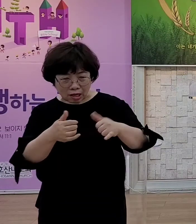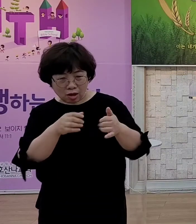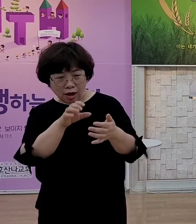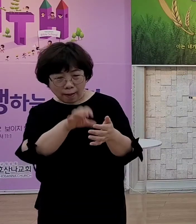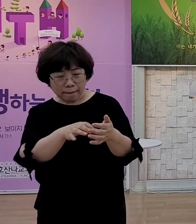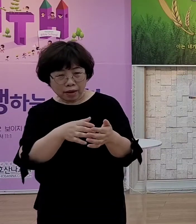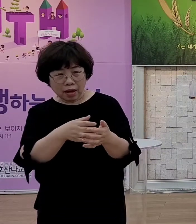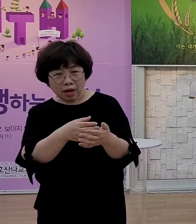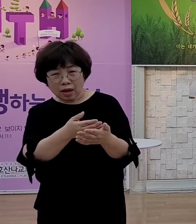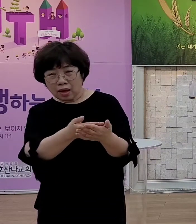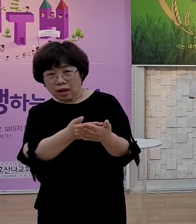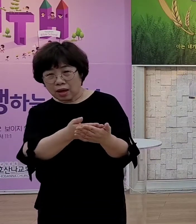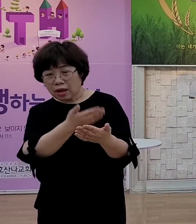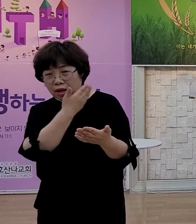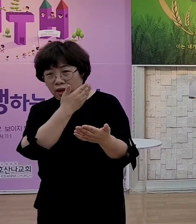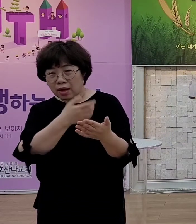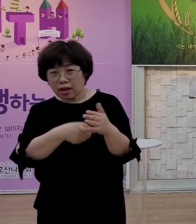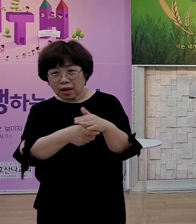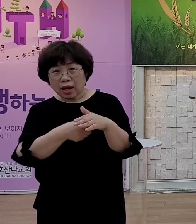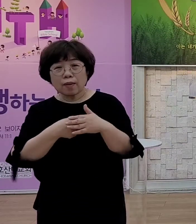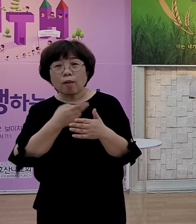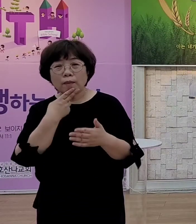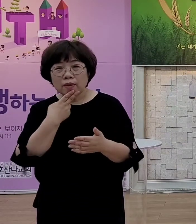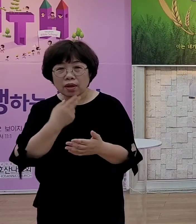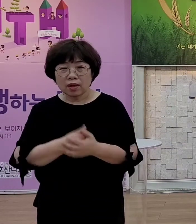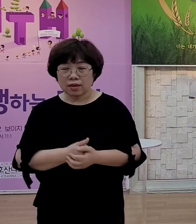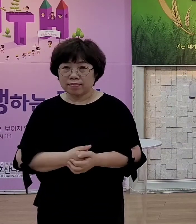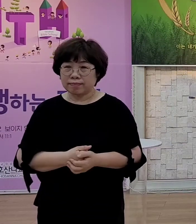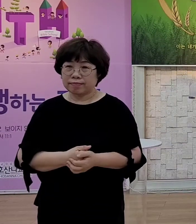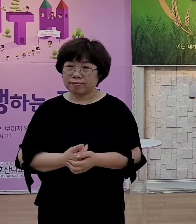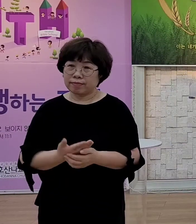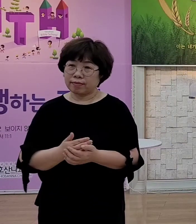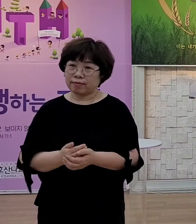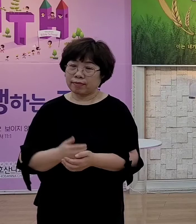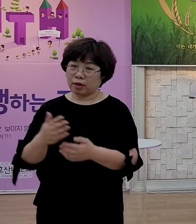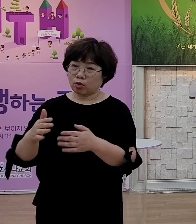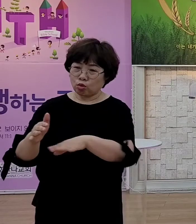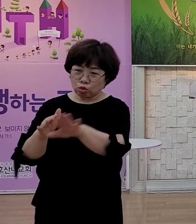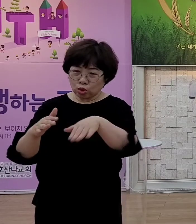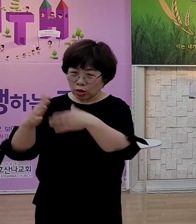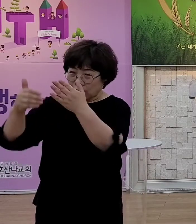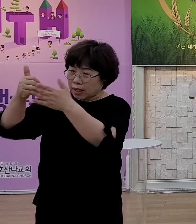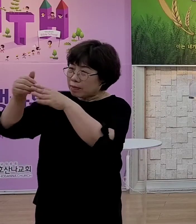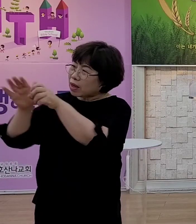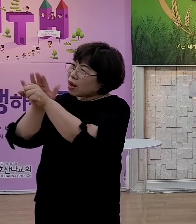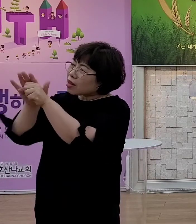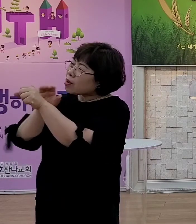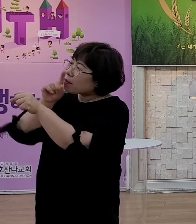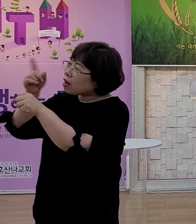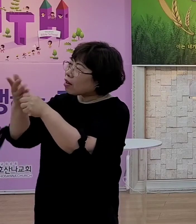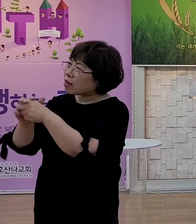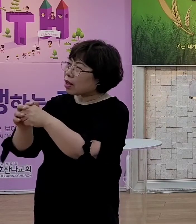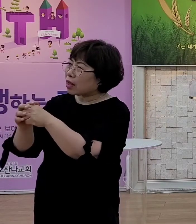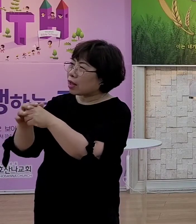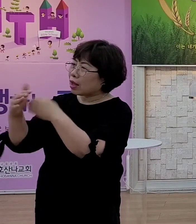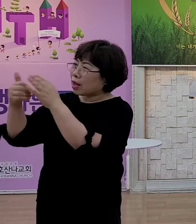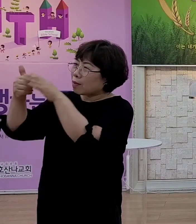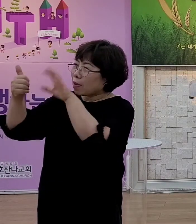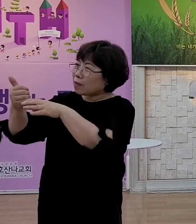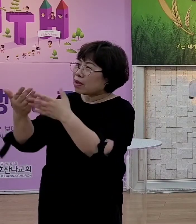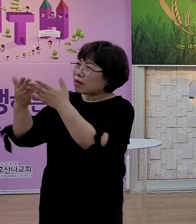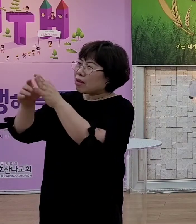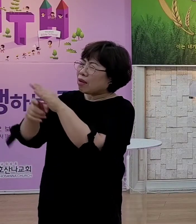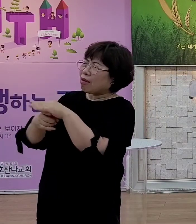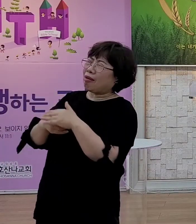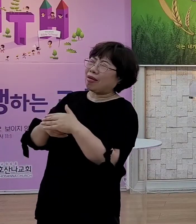자식에게 뭘 안 해주고 싶은 부모가 있는데 그건 부모가 아닙니다. 근데 하나님 사랑한다고요. 근데 하나님께 사랑하는데 주께